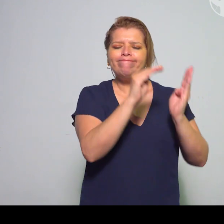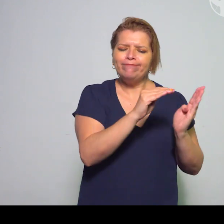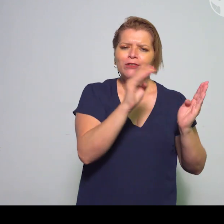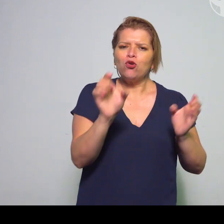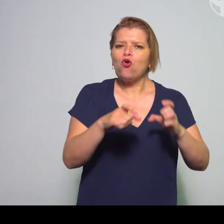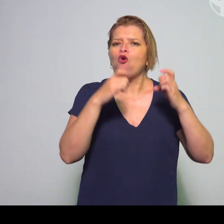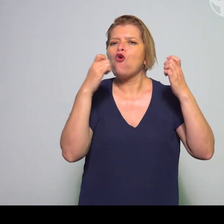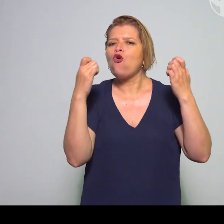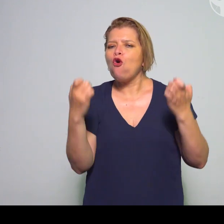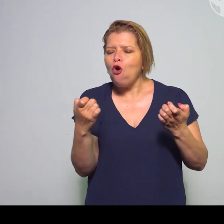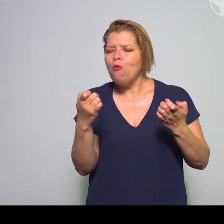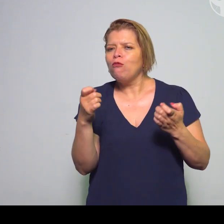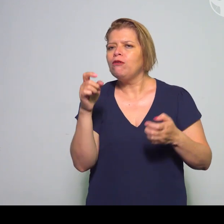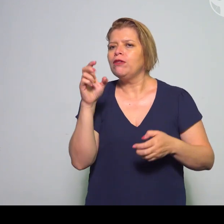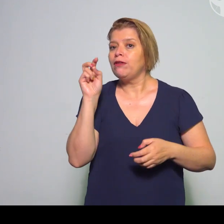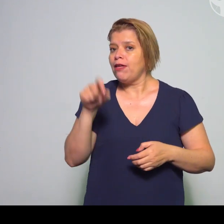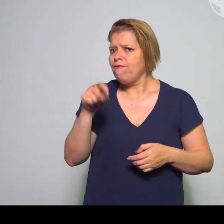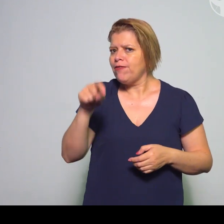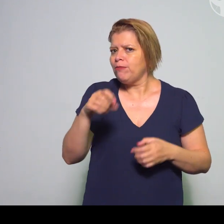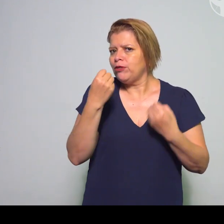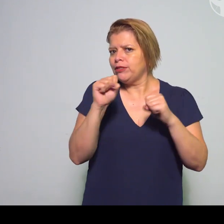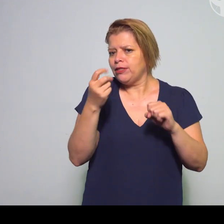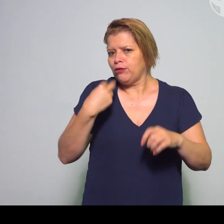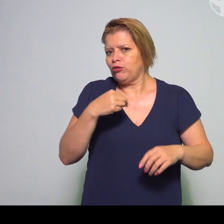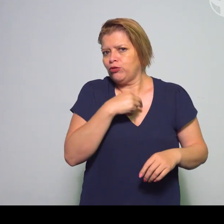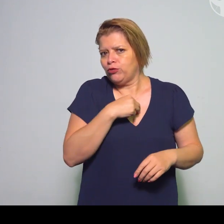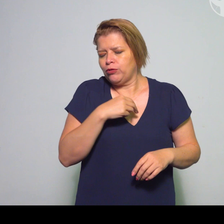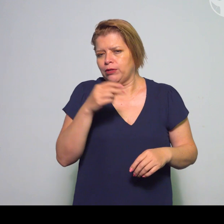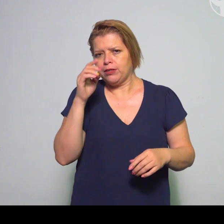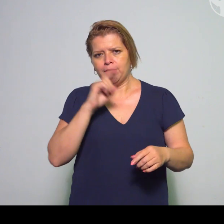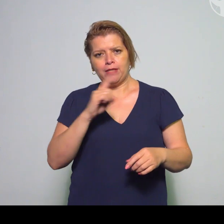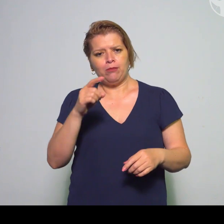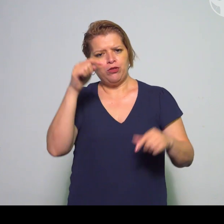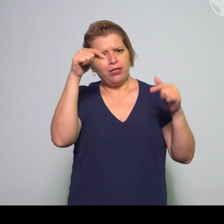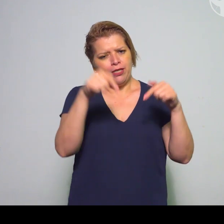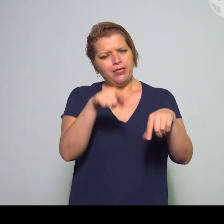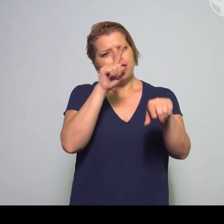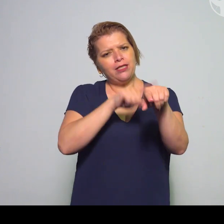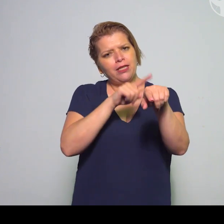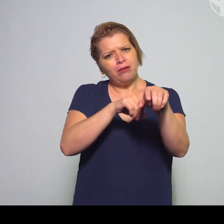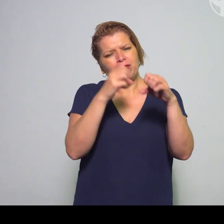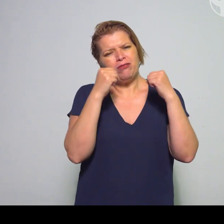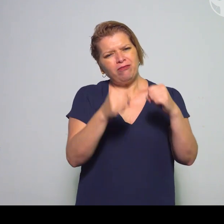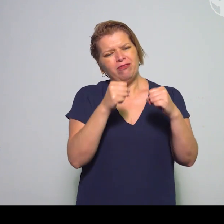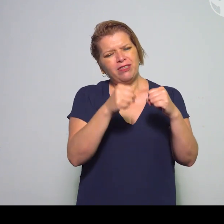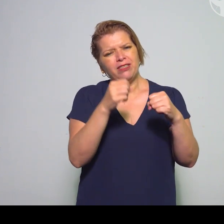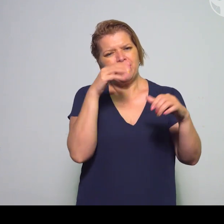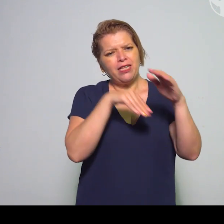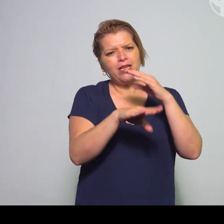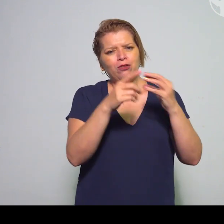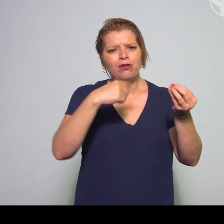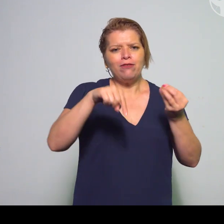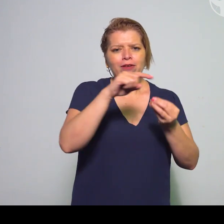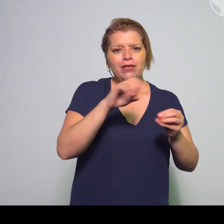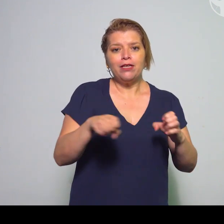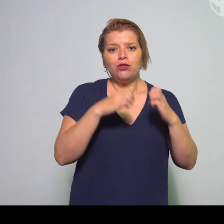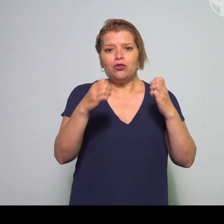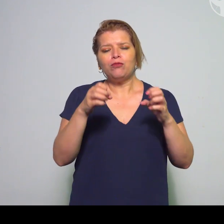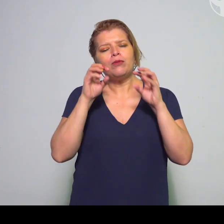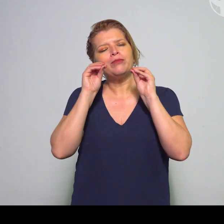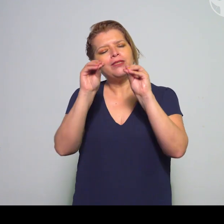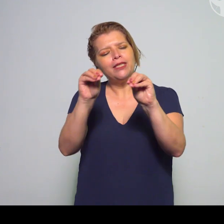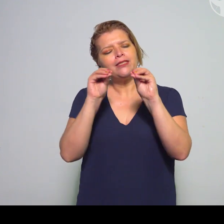punto? ¿Y cómo le debemos hacer nosotros si estamos ya en este punto y necesitamos ser reconstruidos? Hoy vamos a